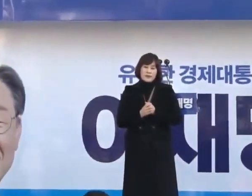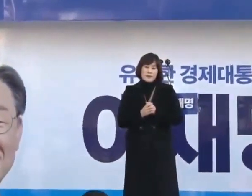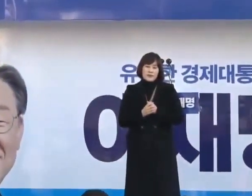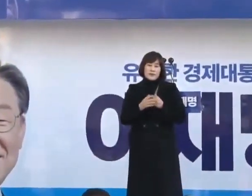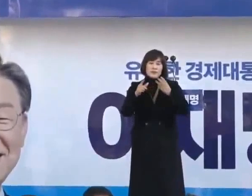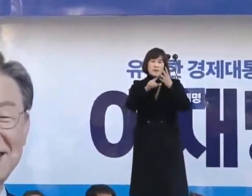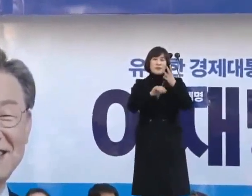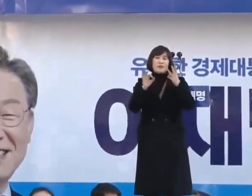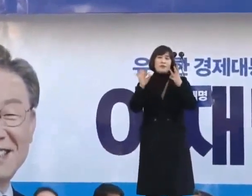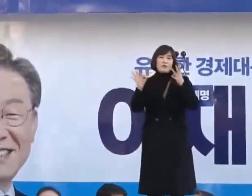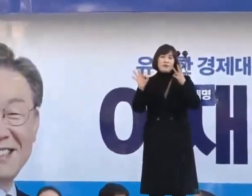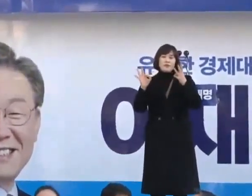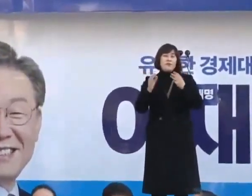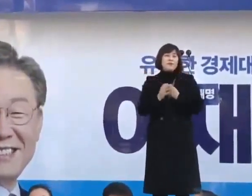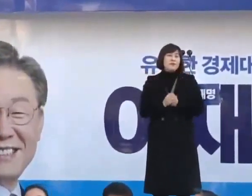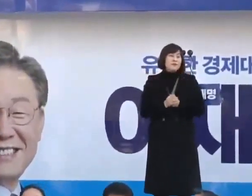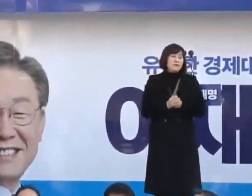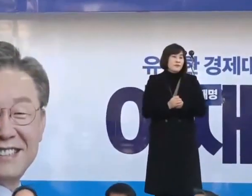3월 10일에